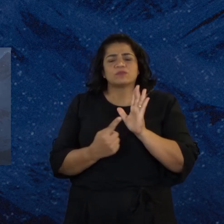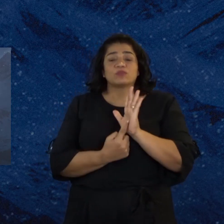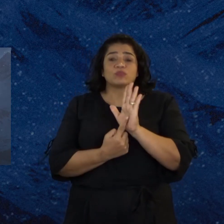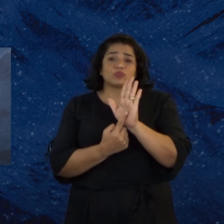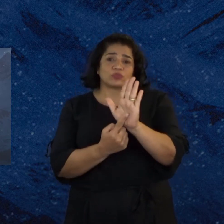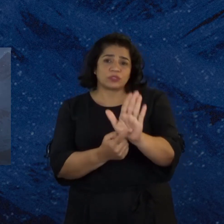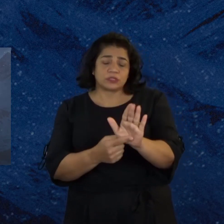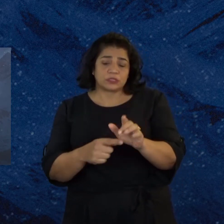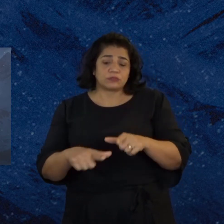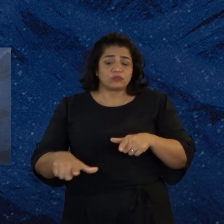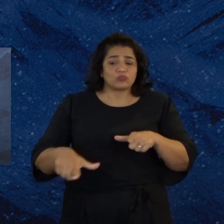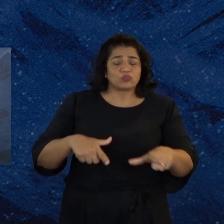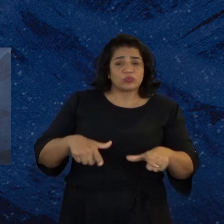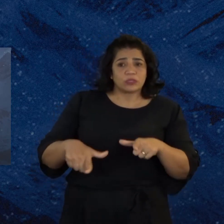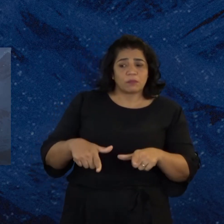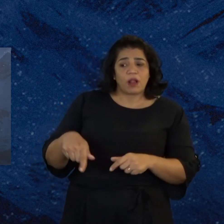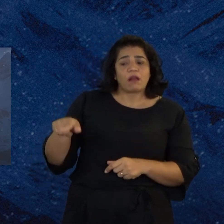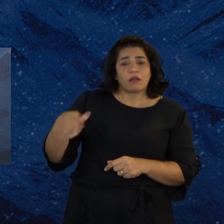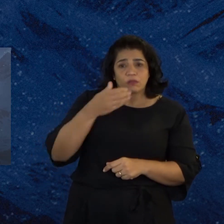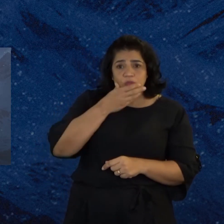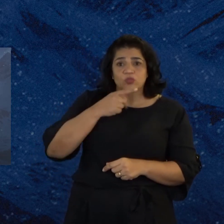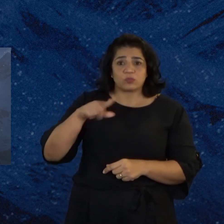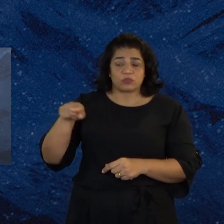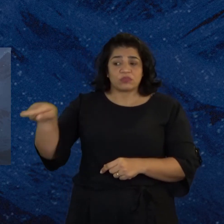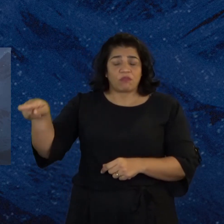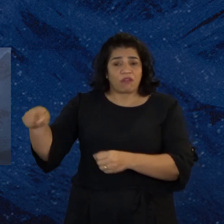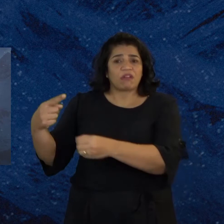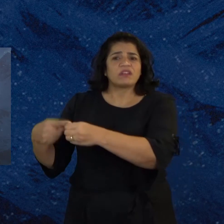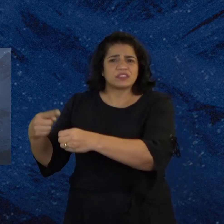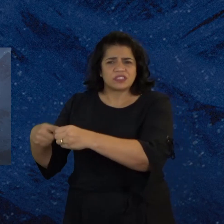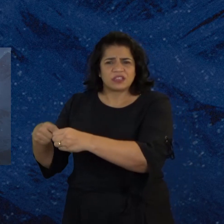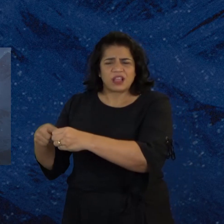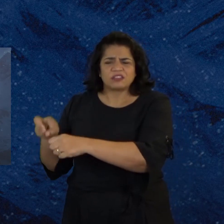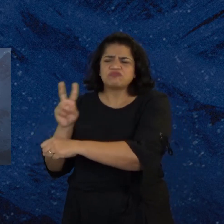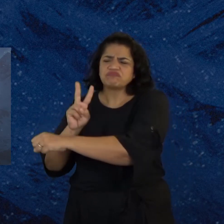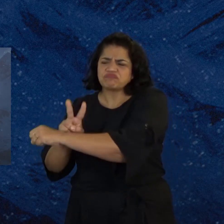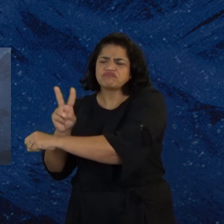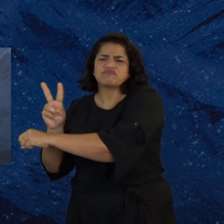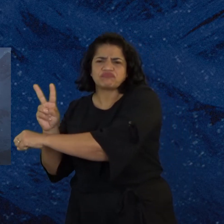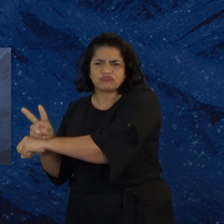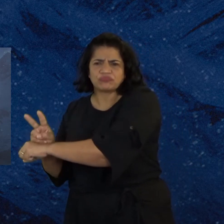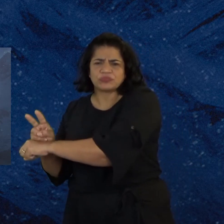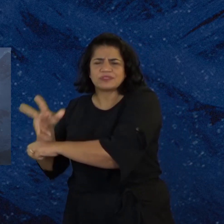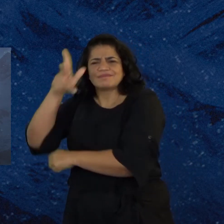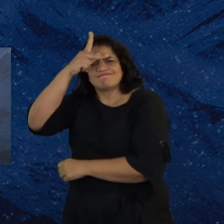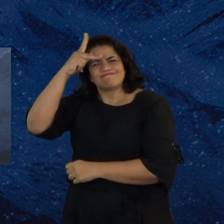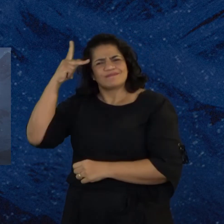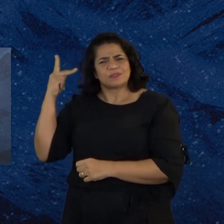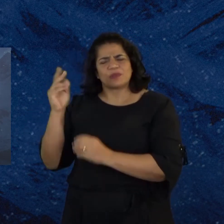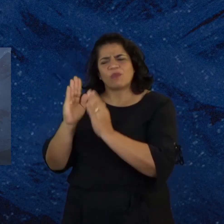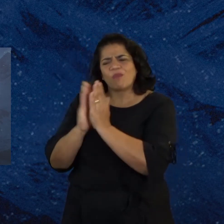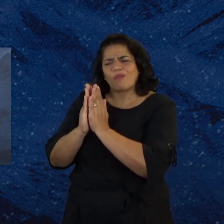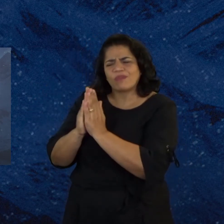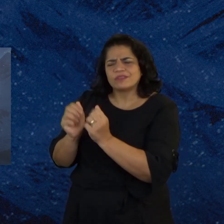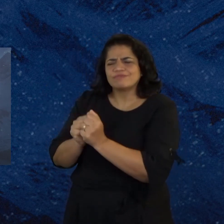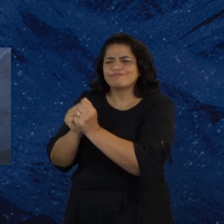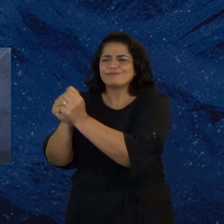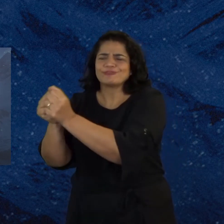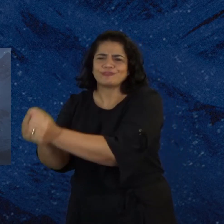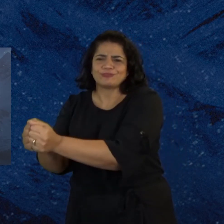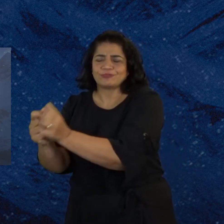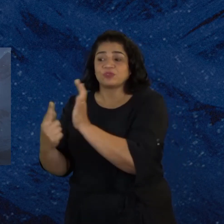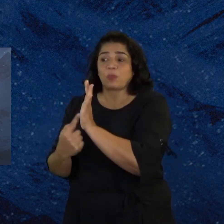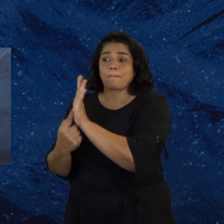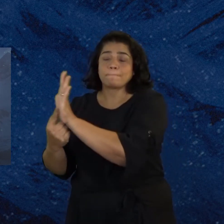campo. Às vezes eu e você não podemos estar no campo cuidando das pessoas, orando com elas e levando a palavra para elas, na forma